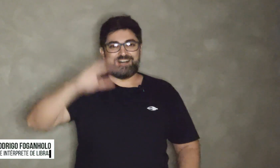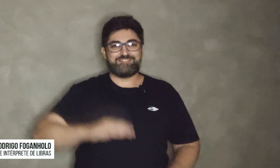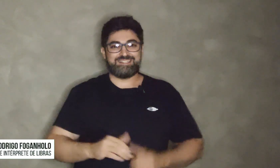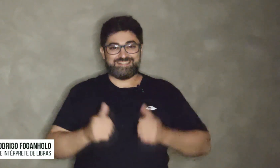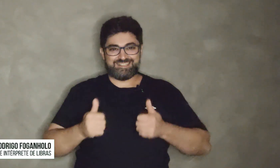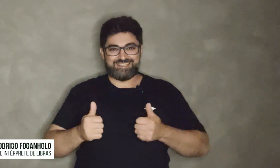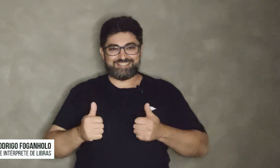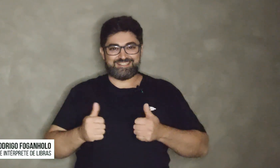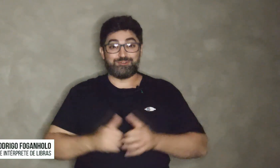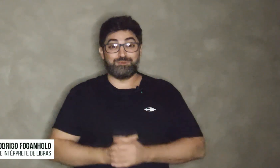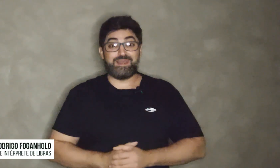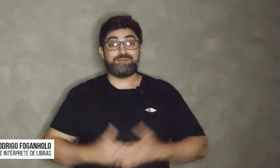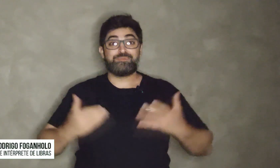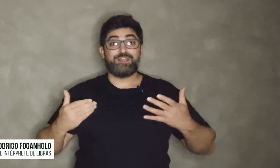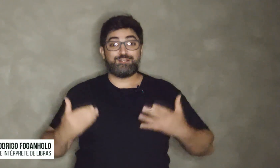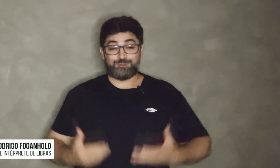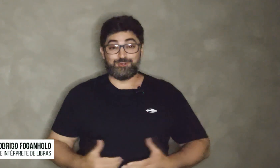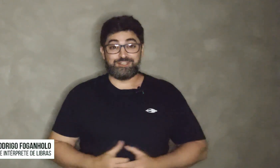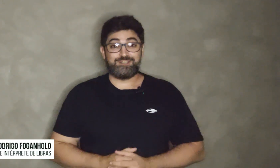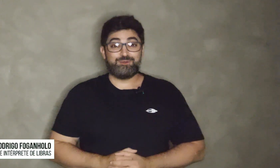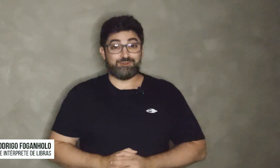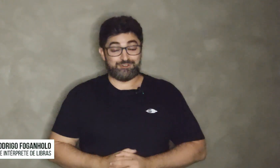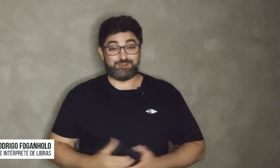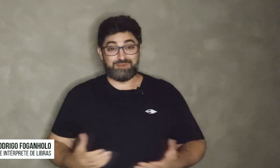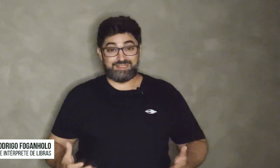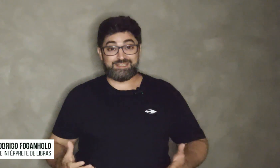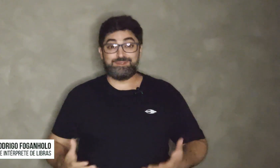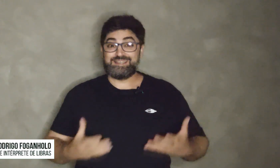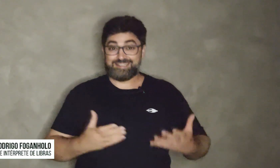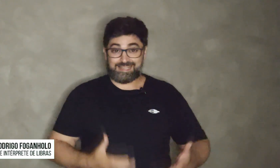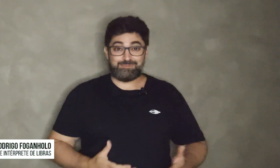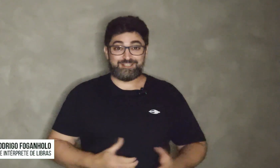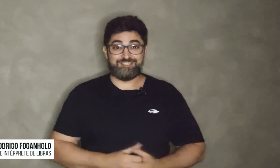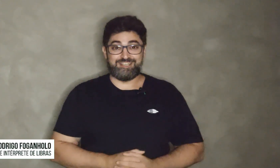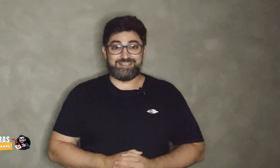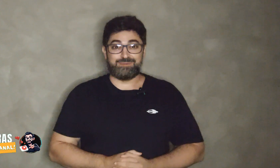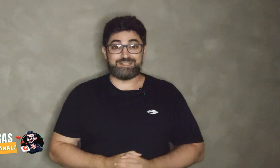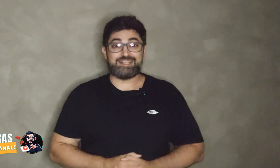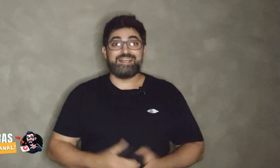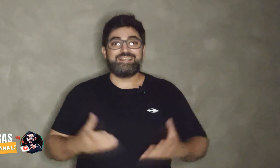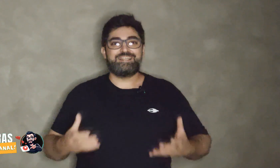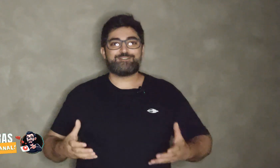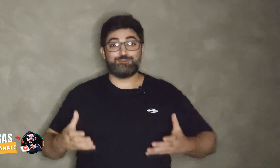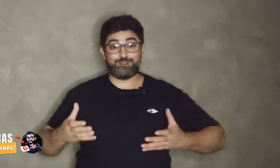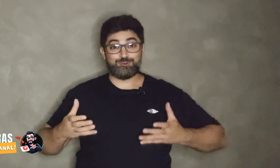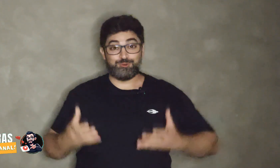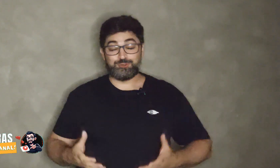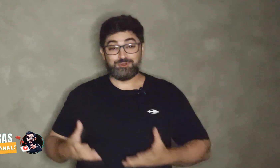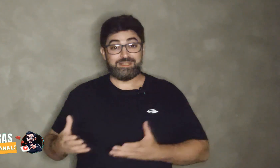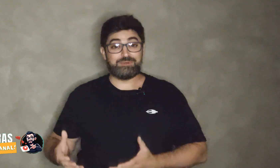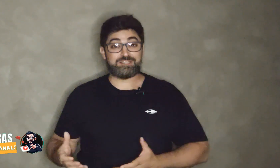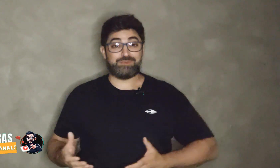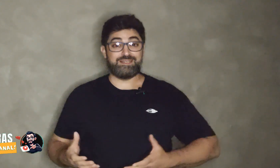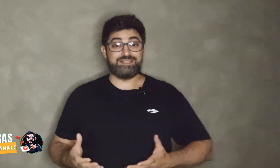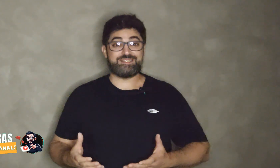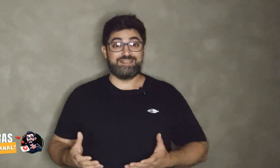Salve, sinalizantes! Tudo bem? Sou Rodrigo, professor bilíngue, intérprete de Libras, e esse é o nosso curso Libras para